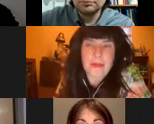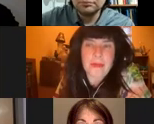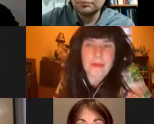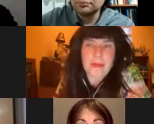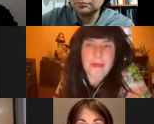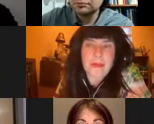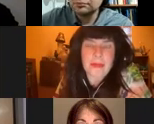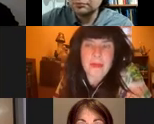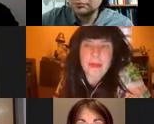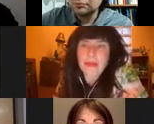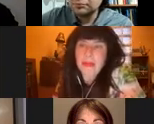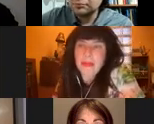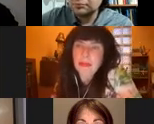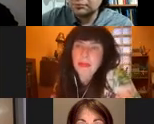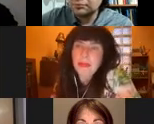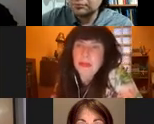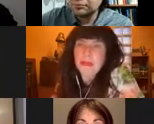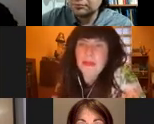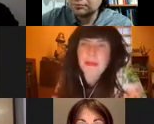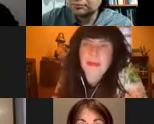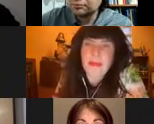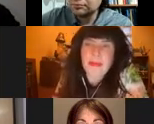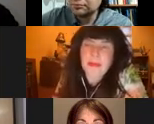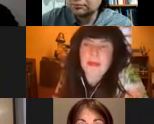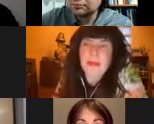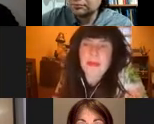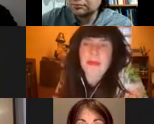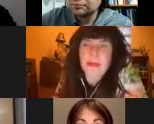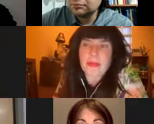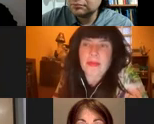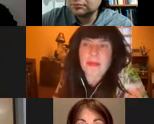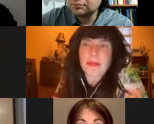pudo participar ninguno de ellos, pero por supuesto